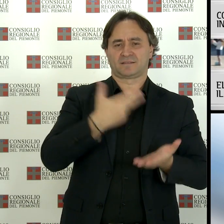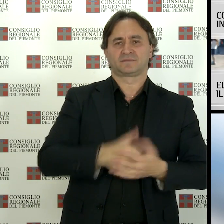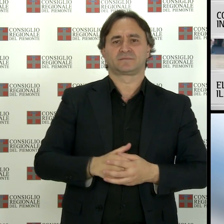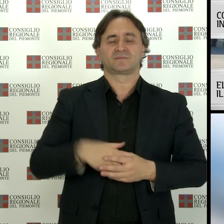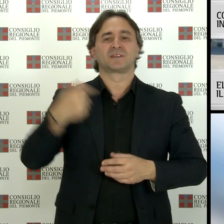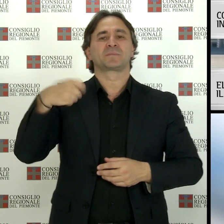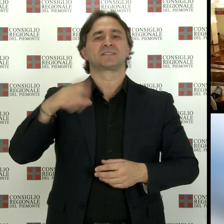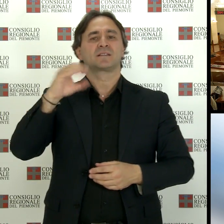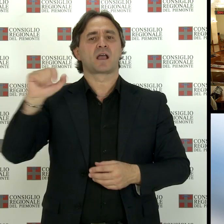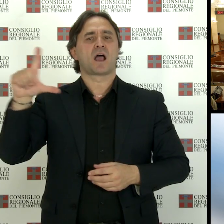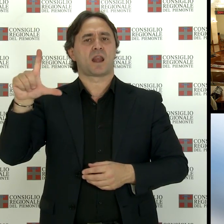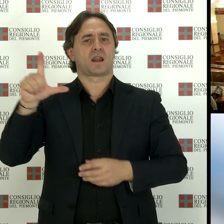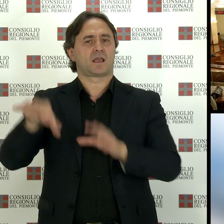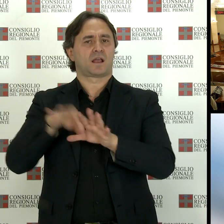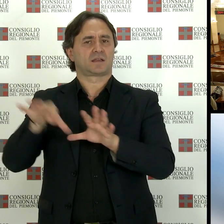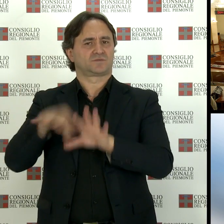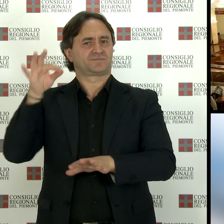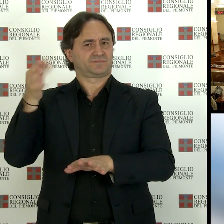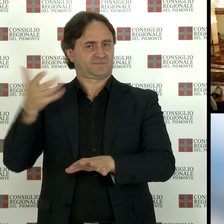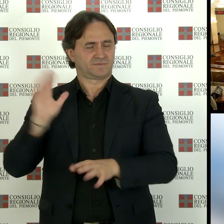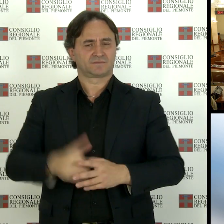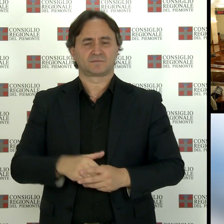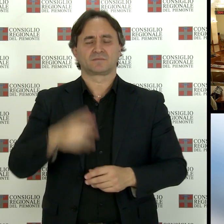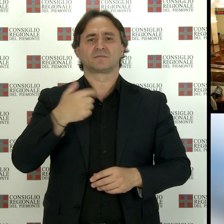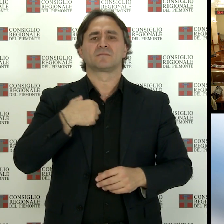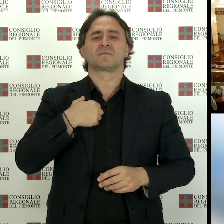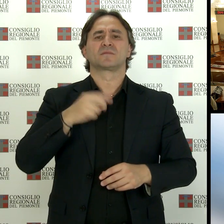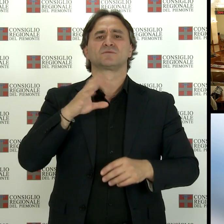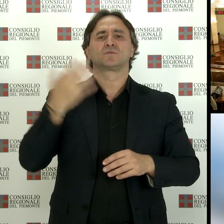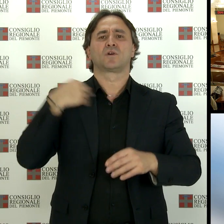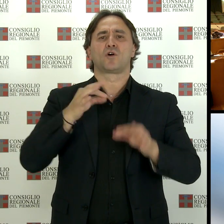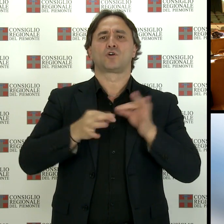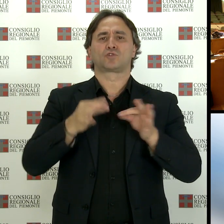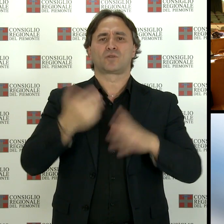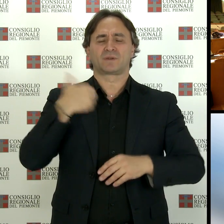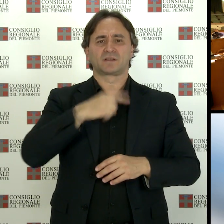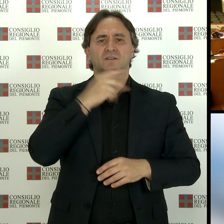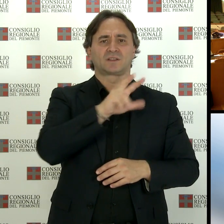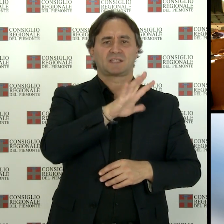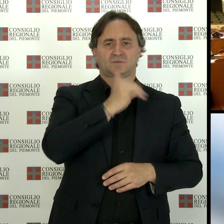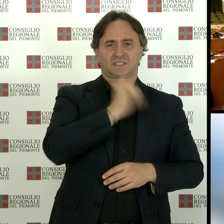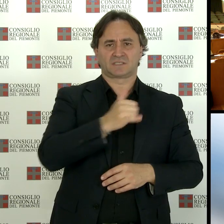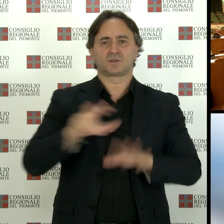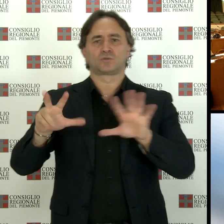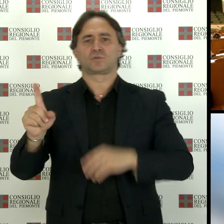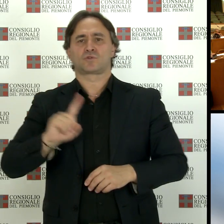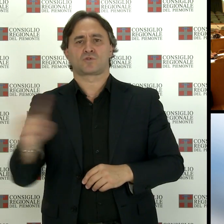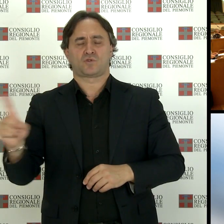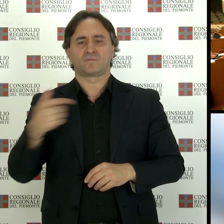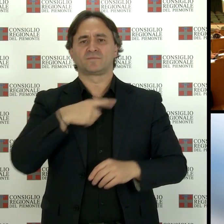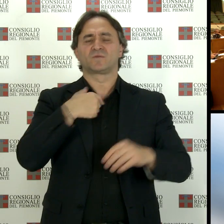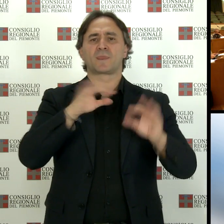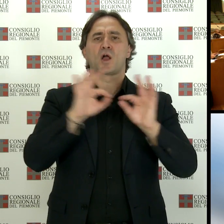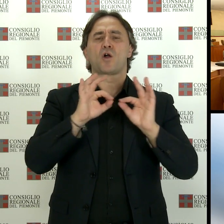CAL. Nella seduta del 25 ottobre l'Assemblea regionale ha approvato con 35 sì e 8 no un ordine del giorno